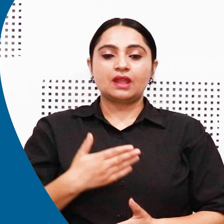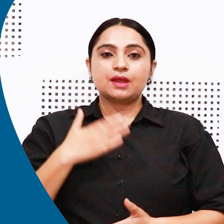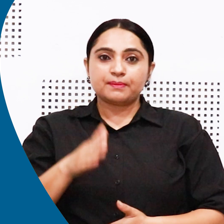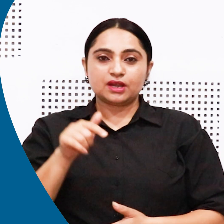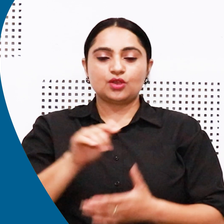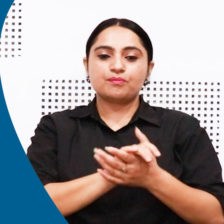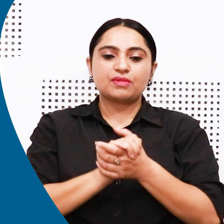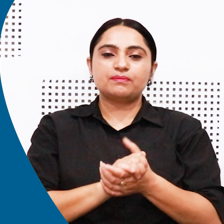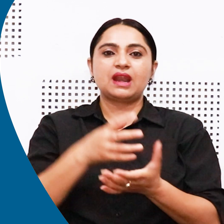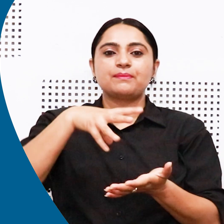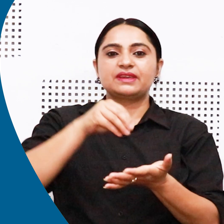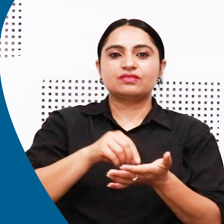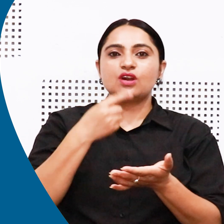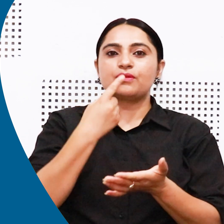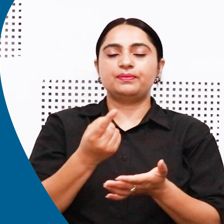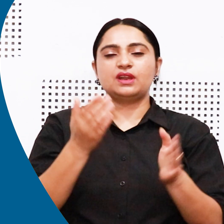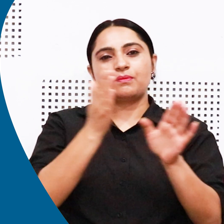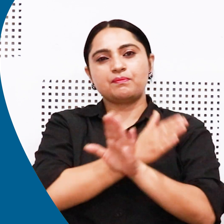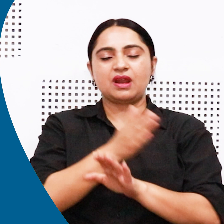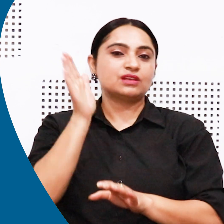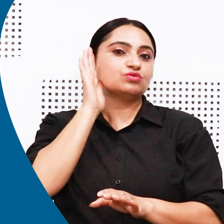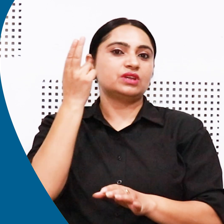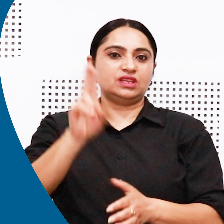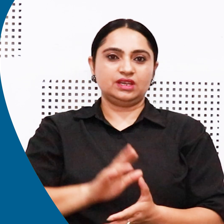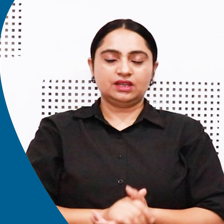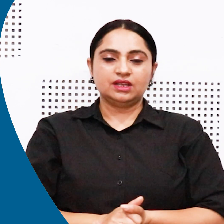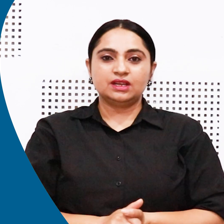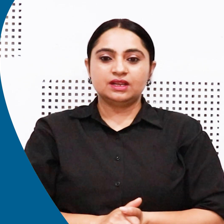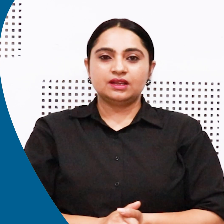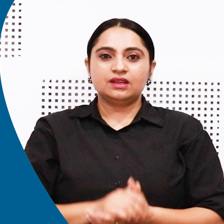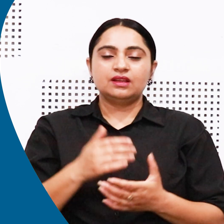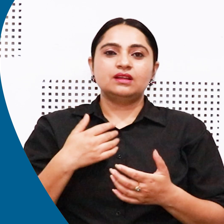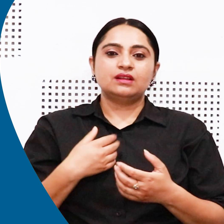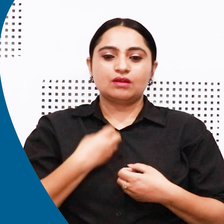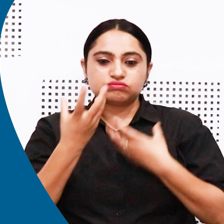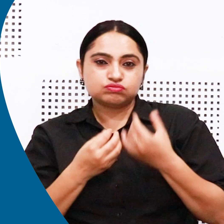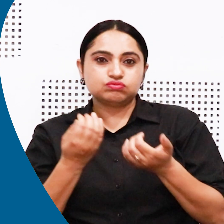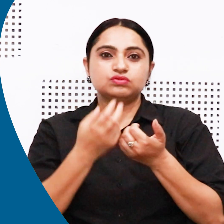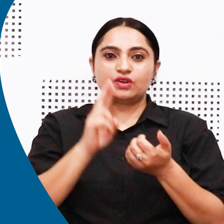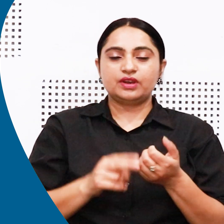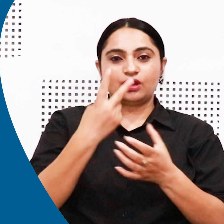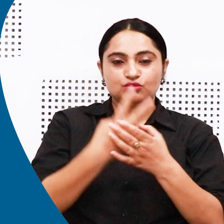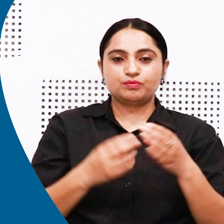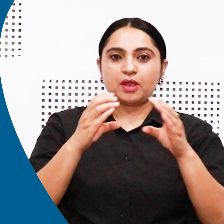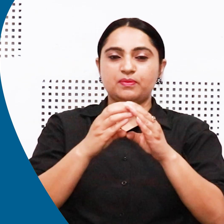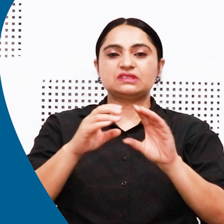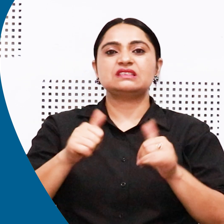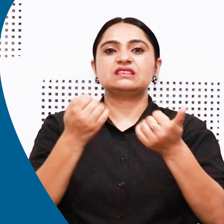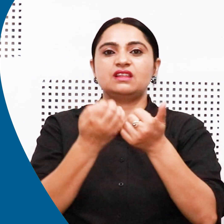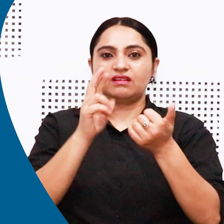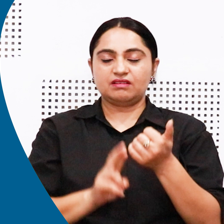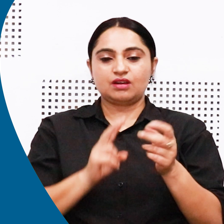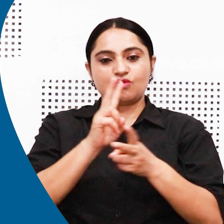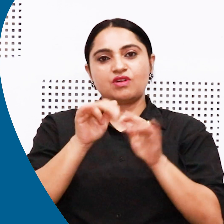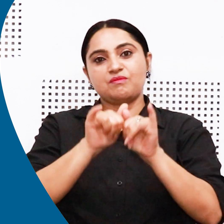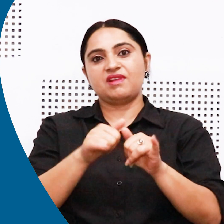यो मेलमिलाप केन्द्र भन्ने त अलि पहिले नै सुनेको थिएँ क्या बाबु। मन माझामाझ गरेर दुवै पक्षले जित्ने गरी पो